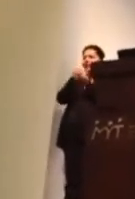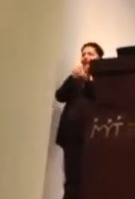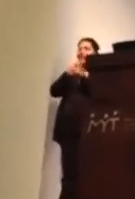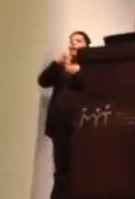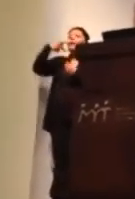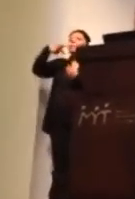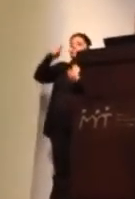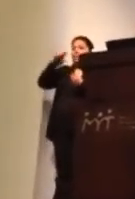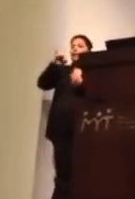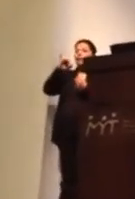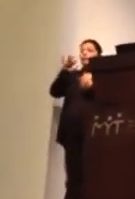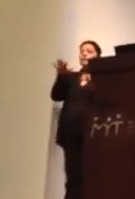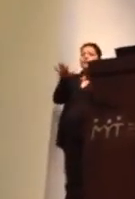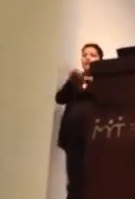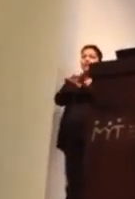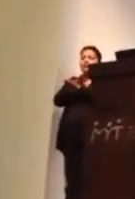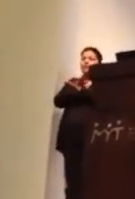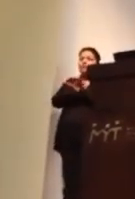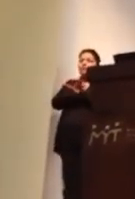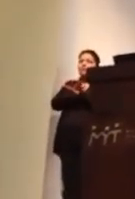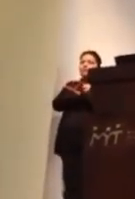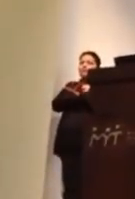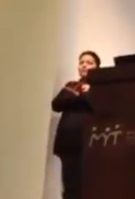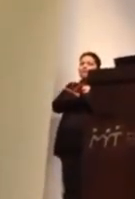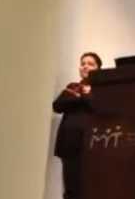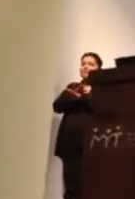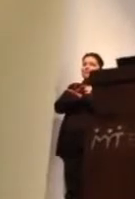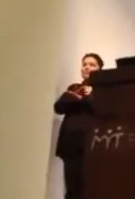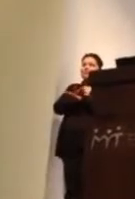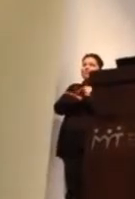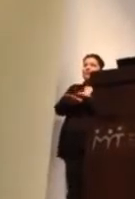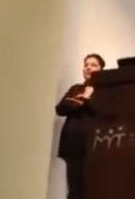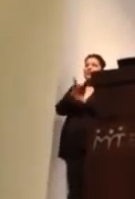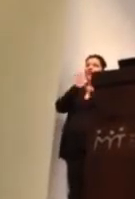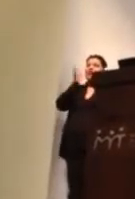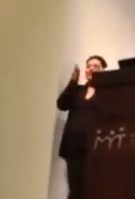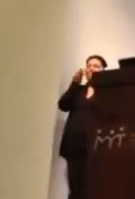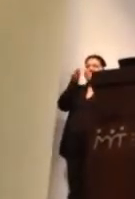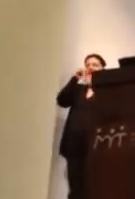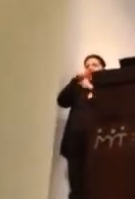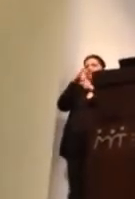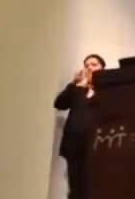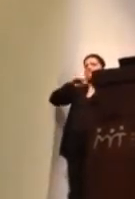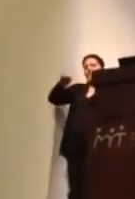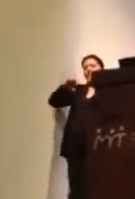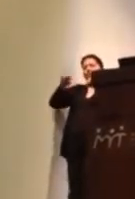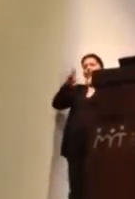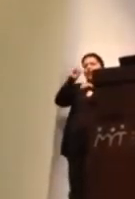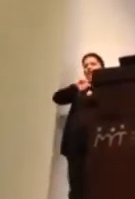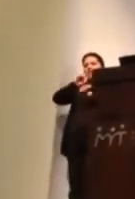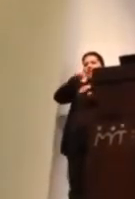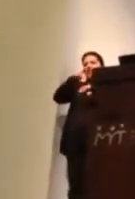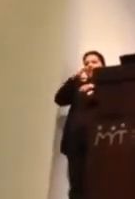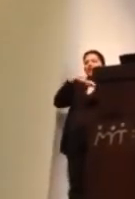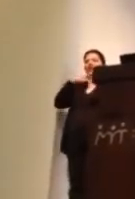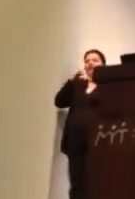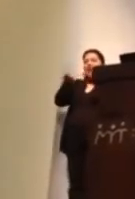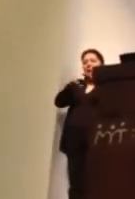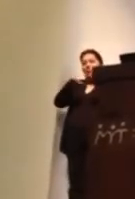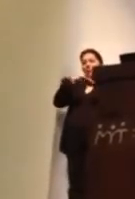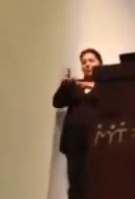Pero sí puedes hacer estrategias, por ejemplo. Sí puedes hacer estrategias durante tu día de trabajo de relajación.